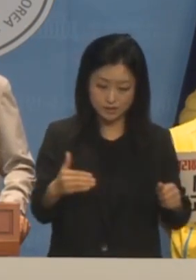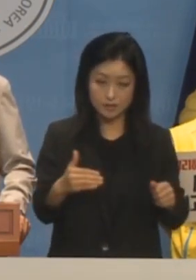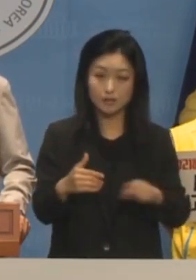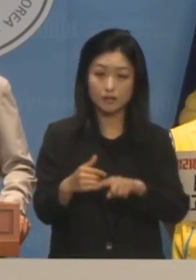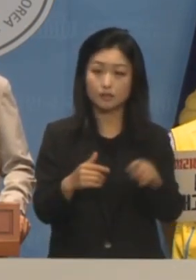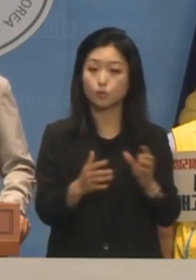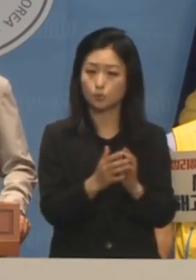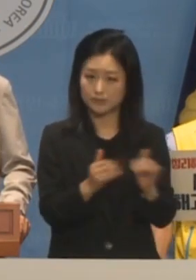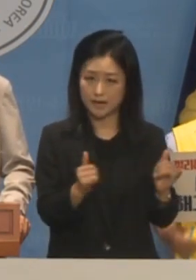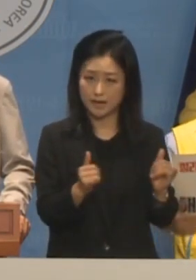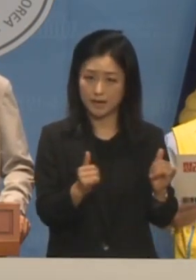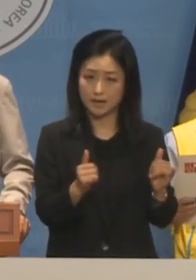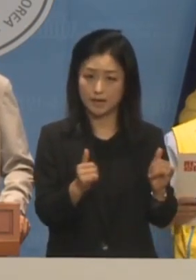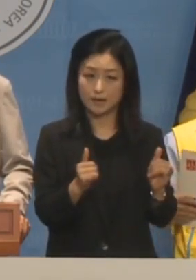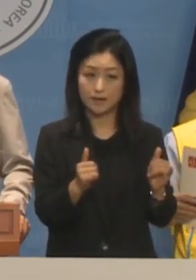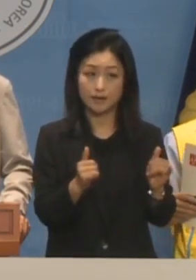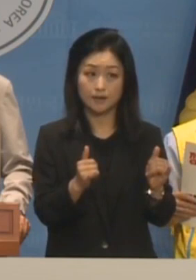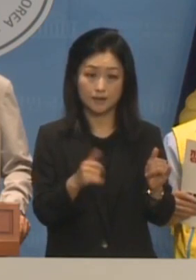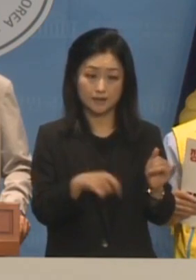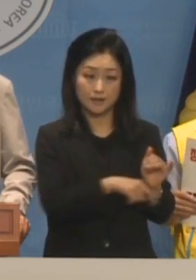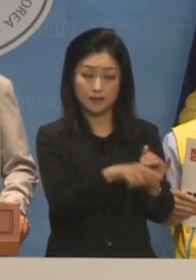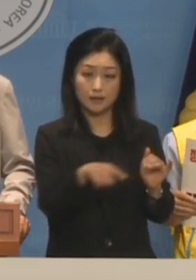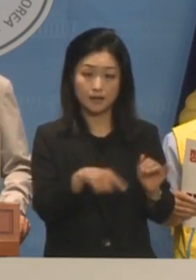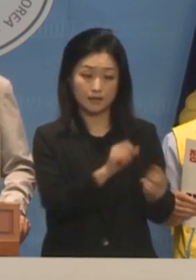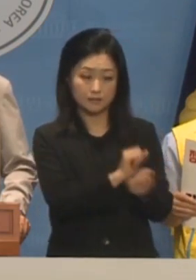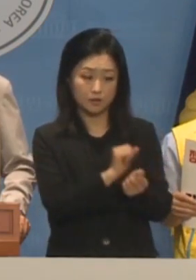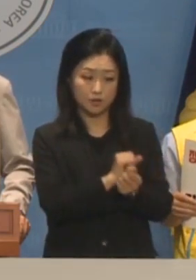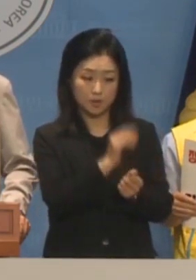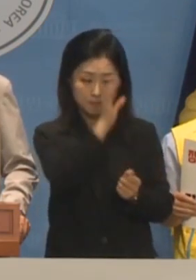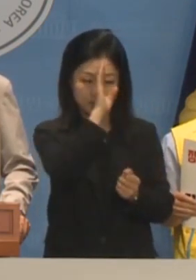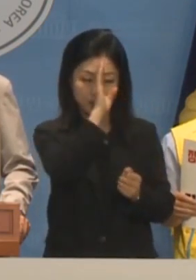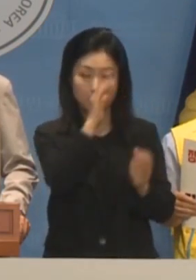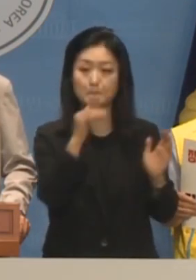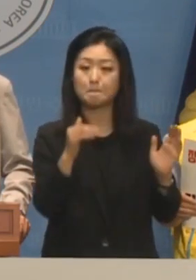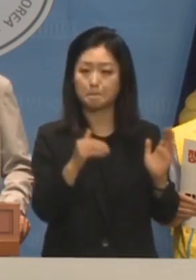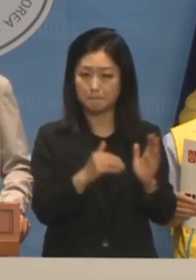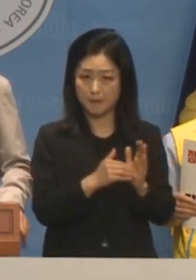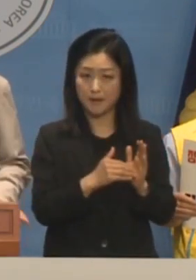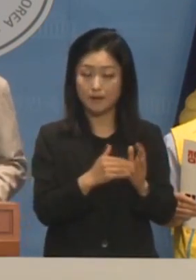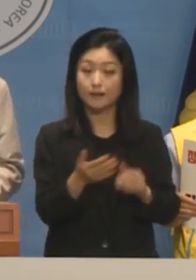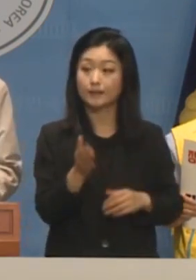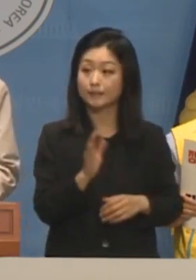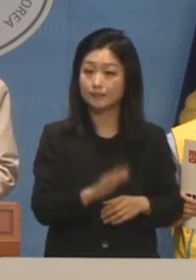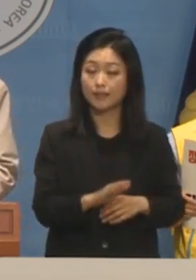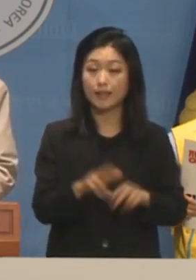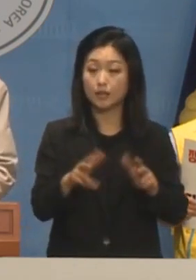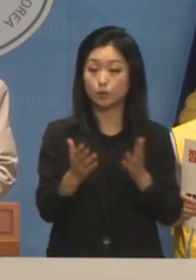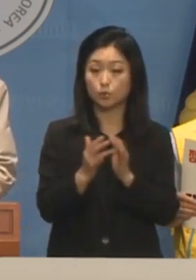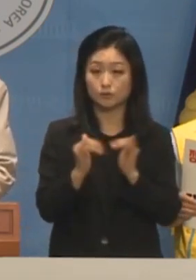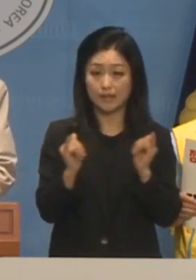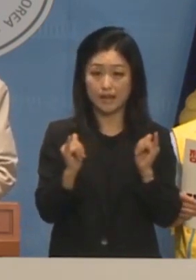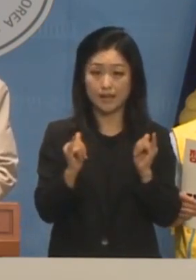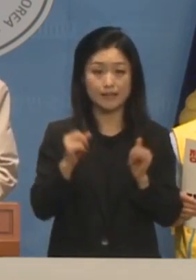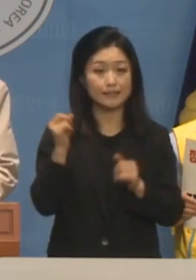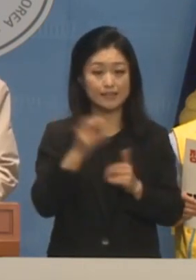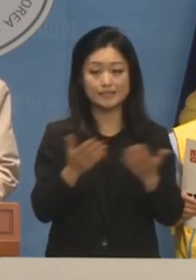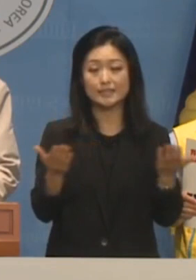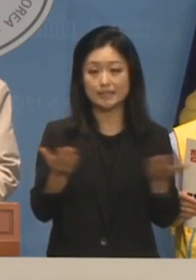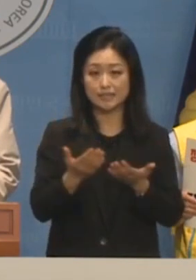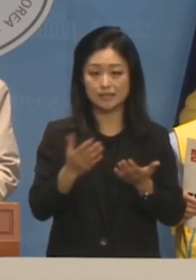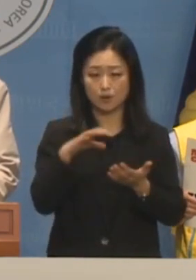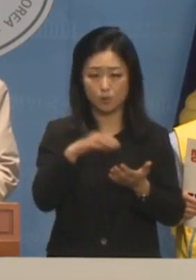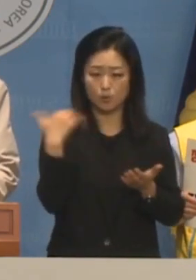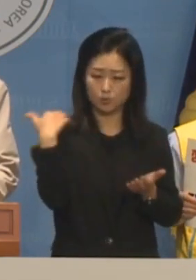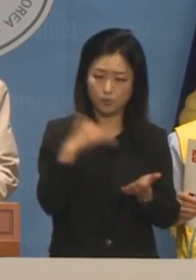세종호텔 노동자들입니다. 전염병의 위기 국면은 끝난 지 이미 오래되었지만 이 노동자들은 다시 일터로